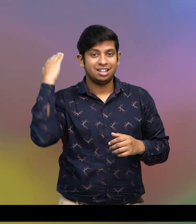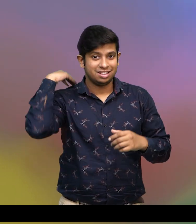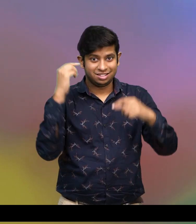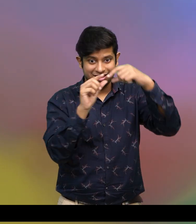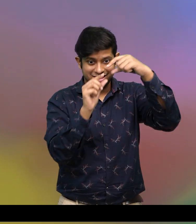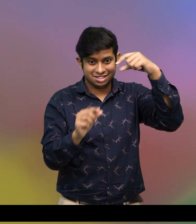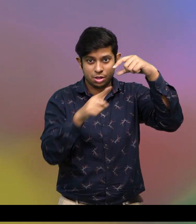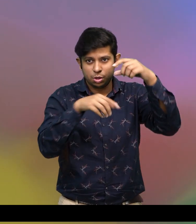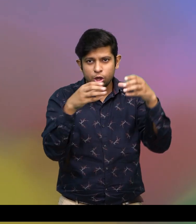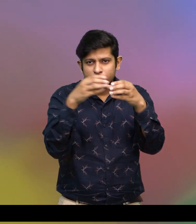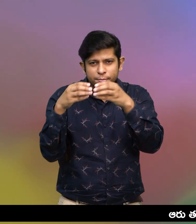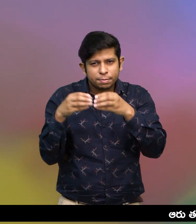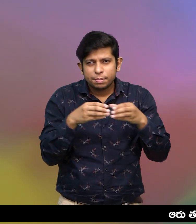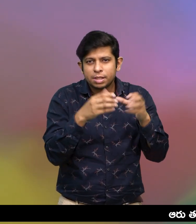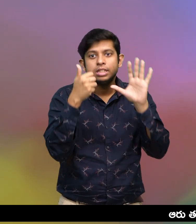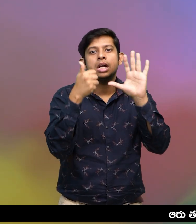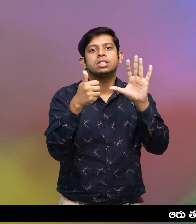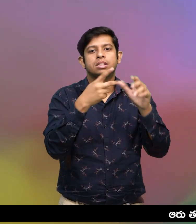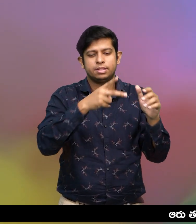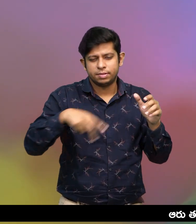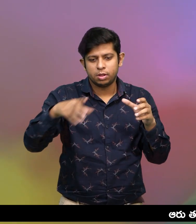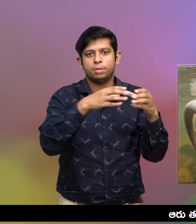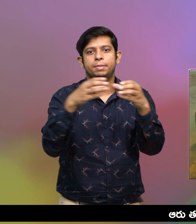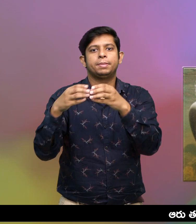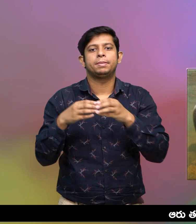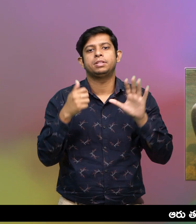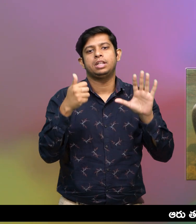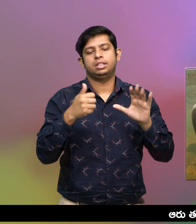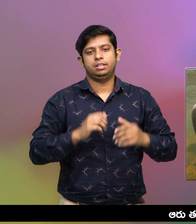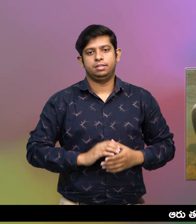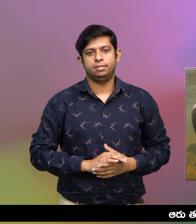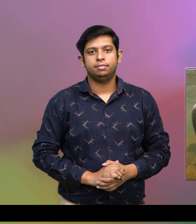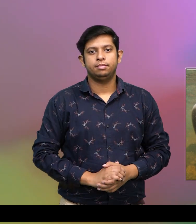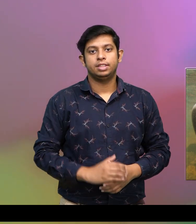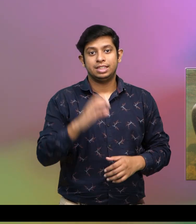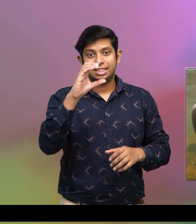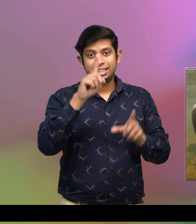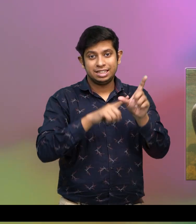సకశేరుకాలు 6 తరగతులుగా విభజించబడ్డాయి. సైక్లోస్టోమాటా.